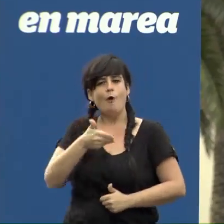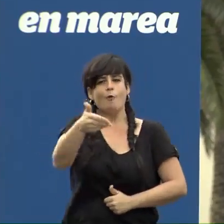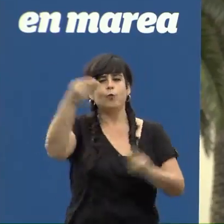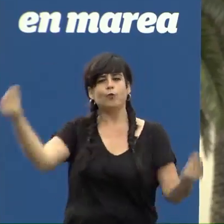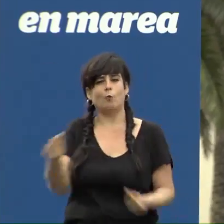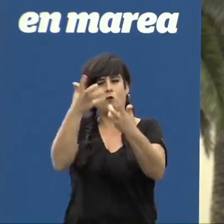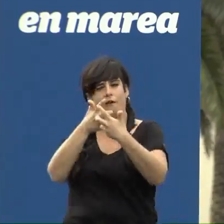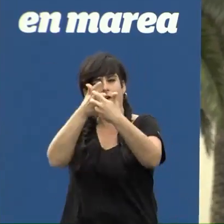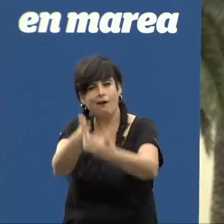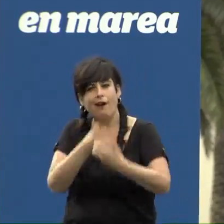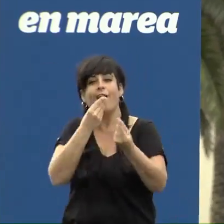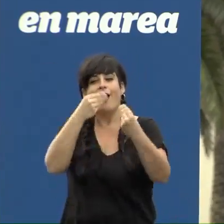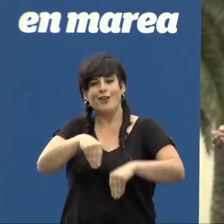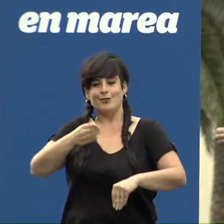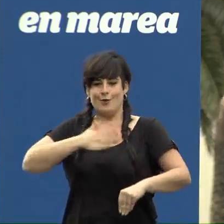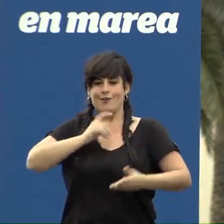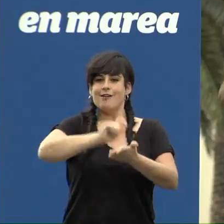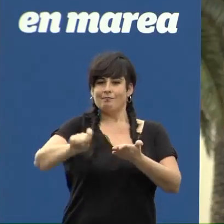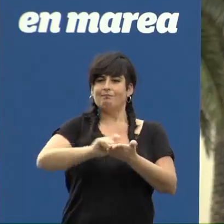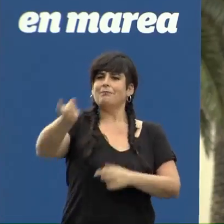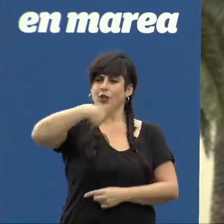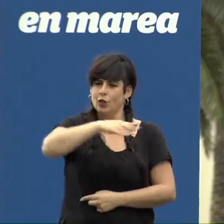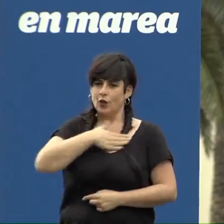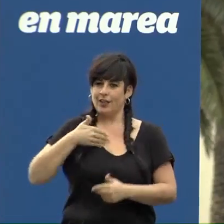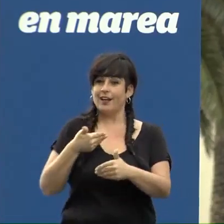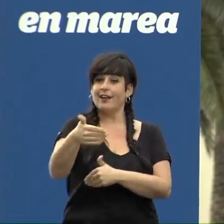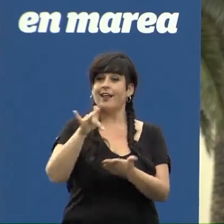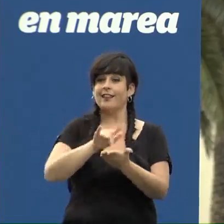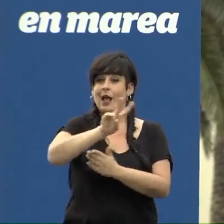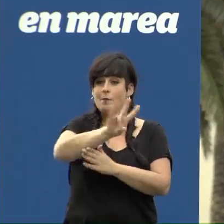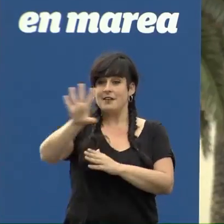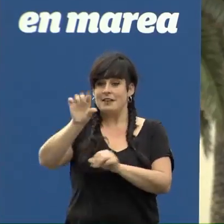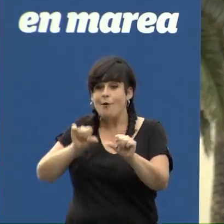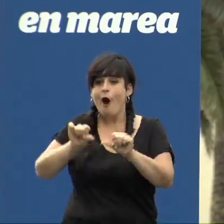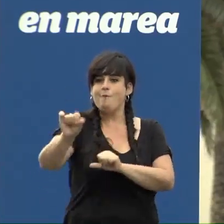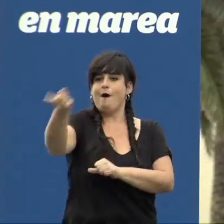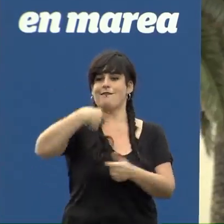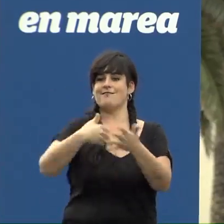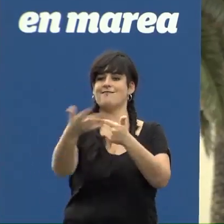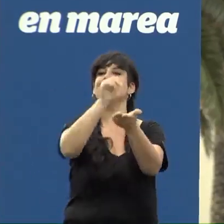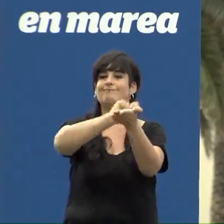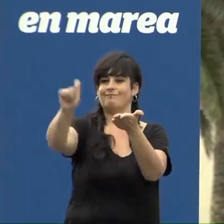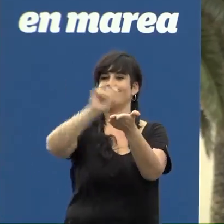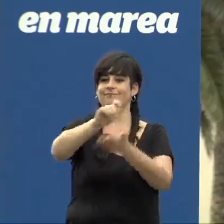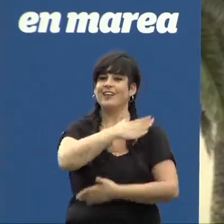súa propia historia e nós queremos escribila a partir do 25 de setembro.